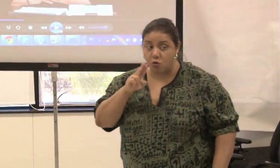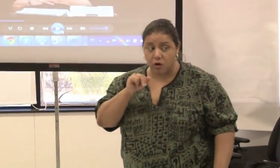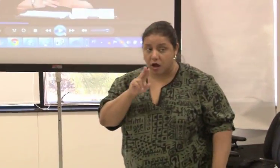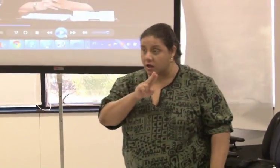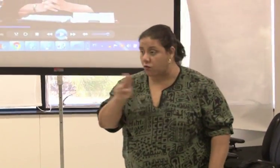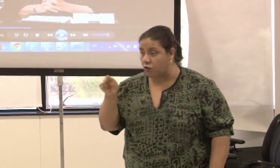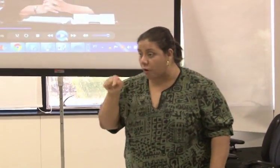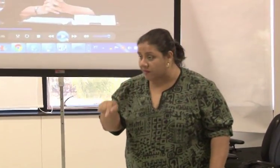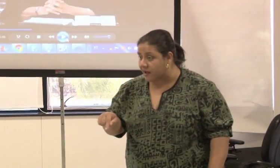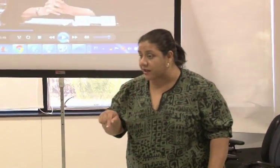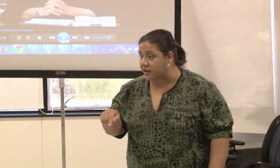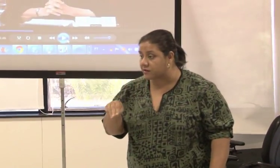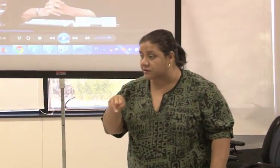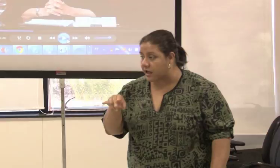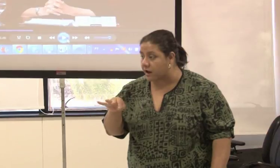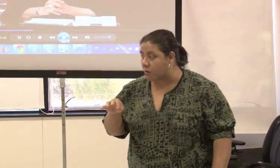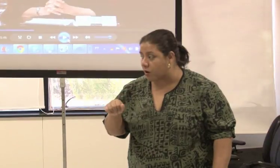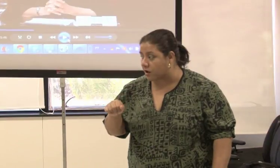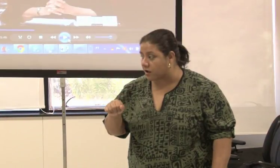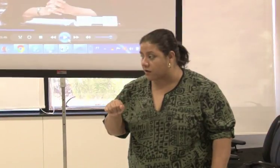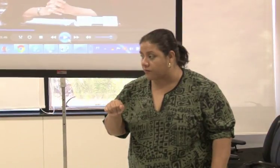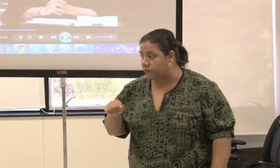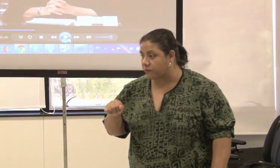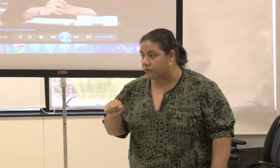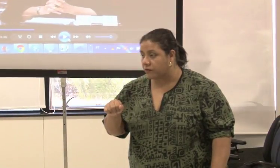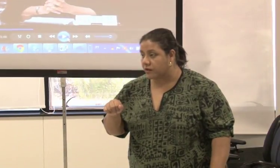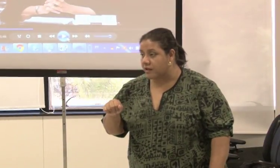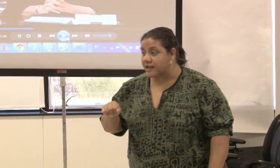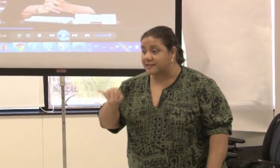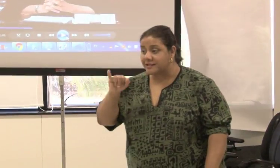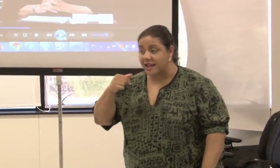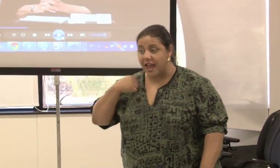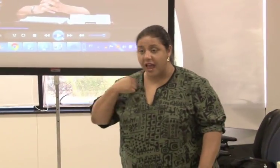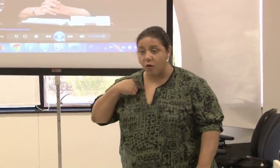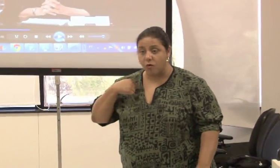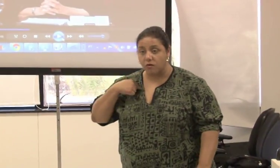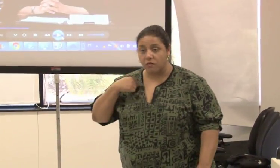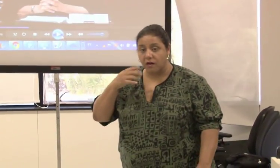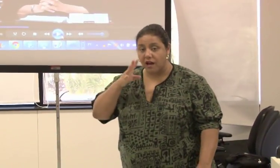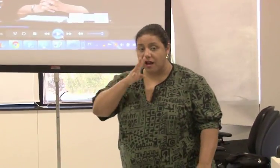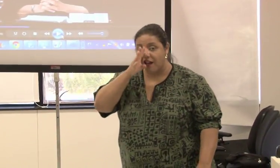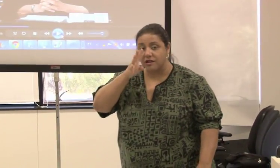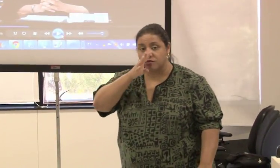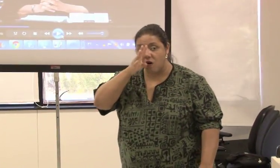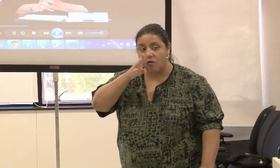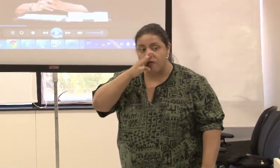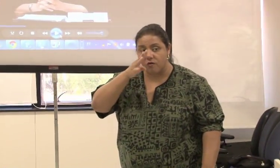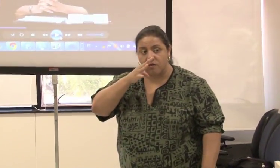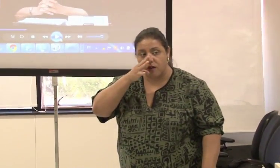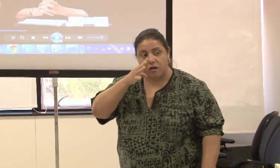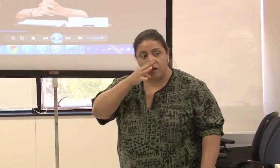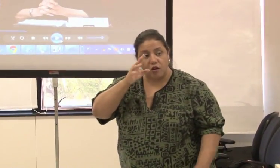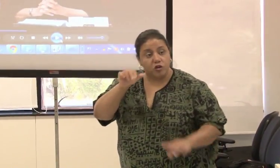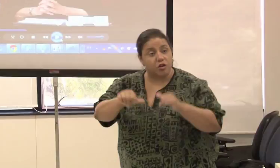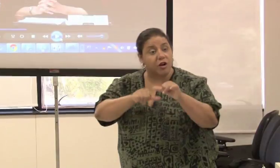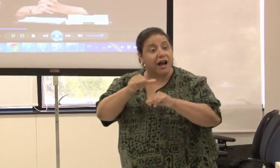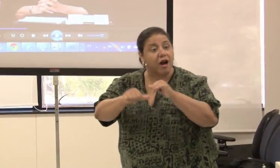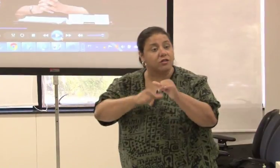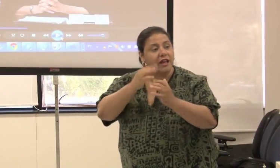nunca que o nome da criança era Mônica. Se eu resolvo trocar o